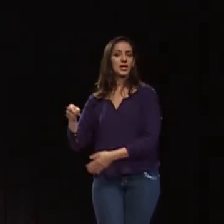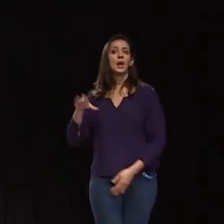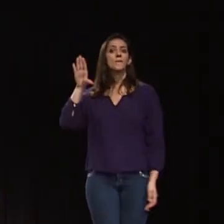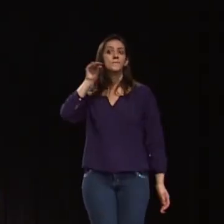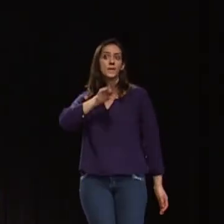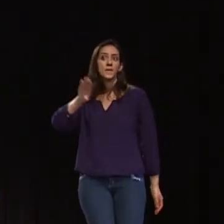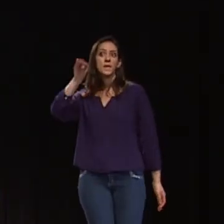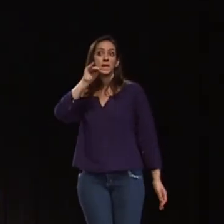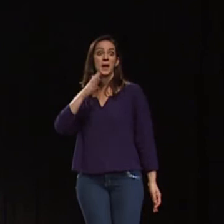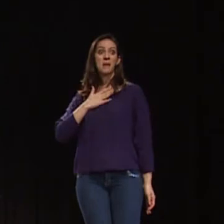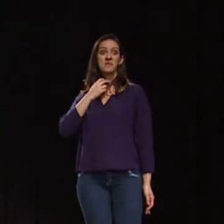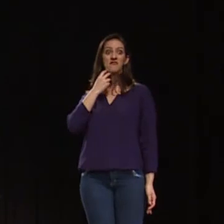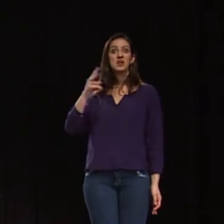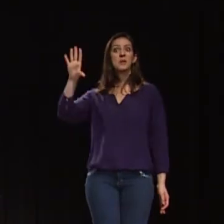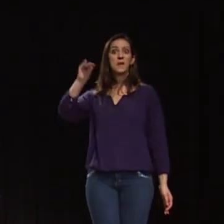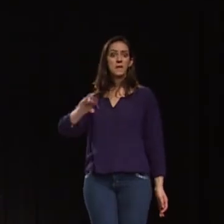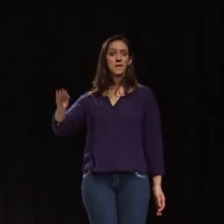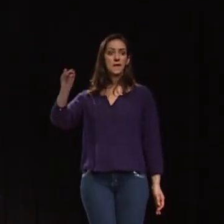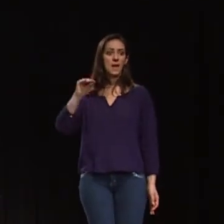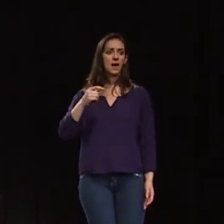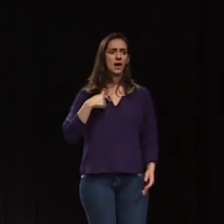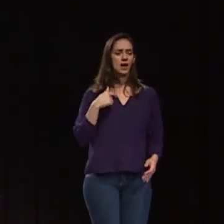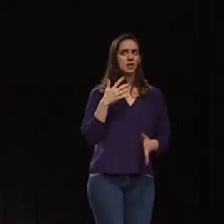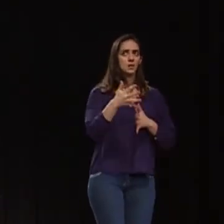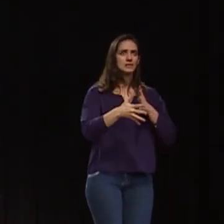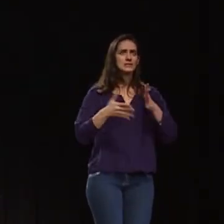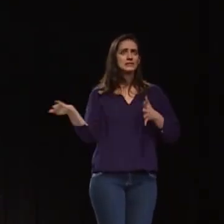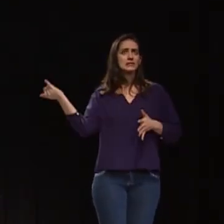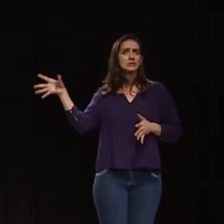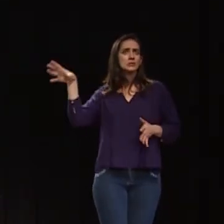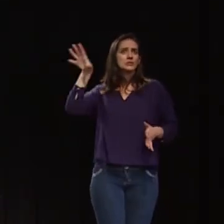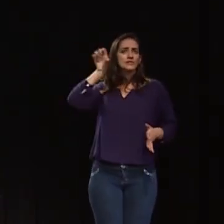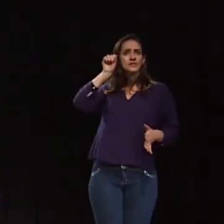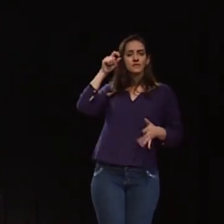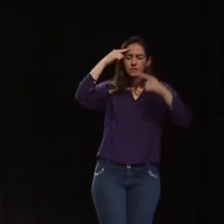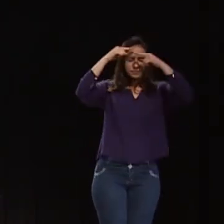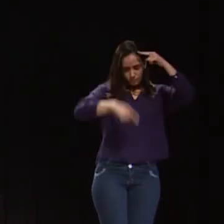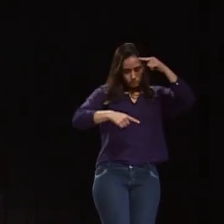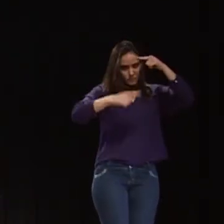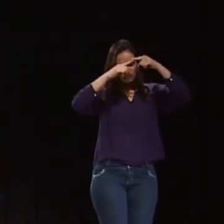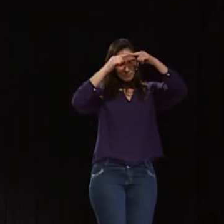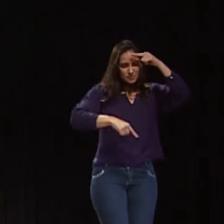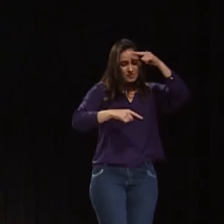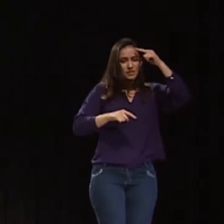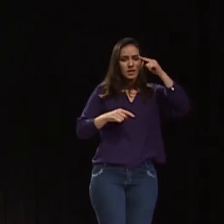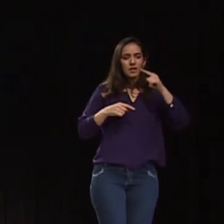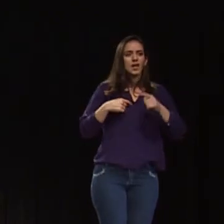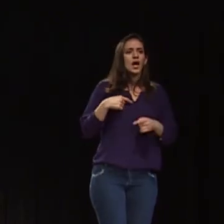intérprete fazendo a minha voz, né, interpretando aquilo que eu estou falando, que eu estou fazendo em sinais, eu vou me atrapalhar, porque eu vou estar ouvindo o que eu estou fazendo,